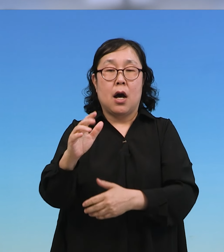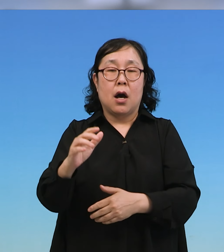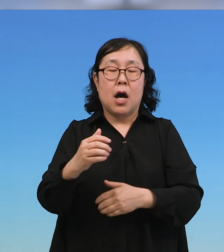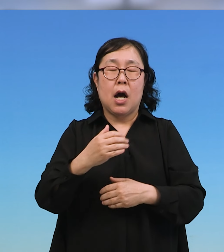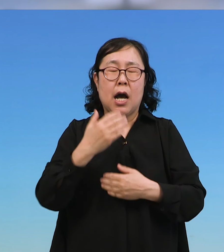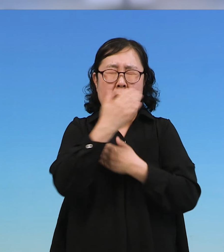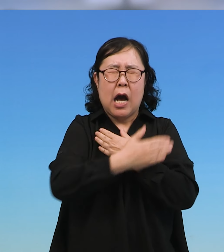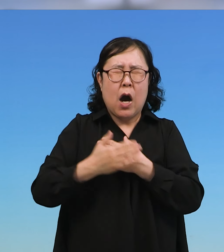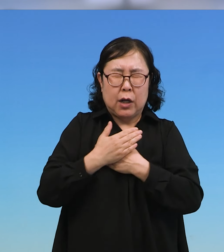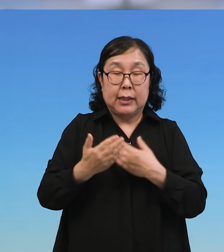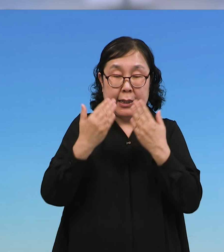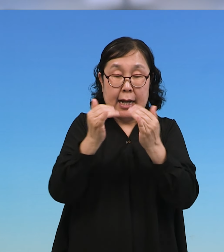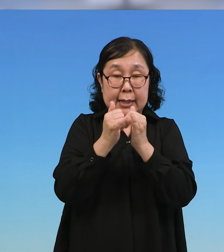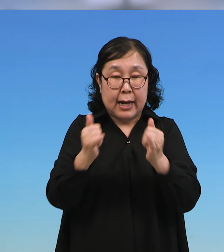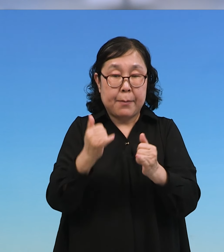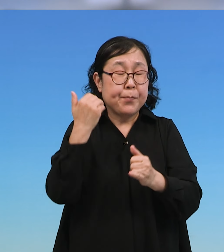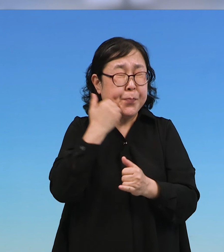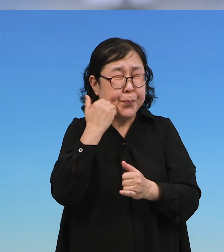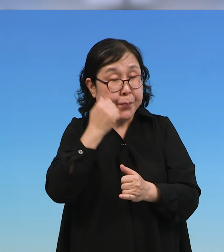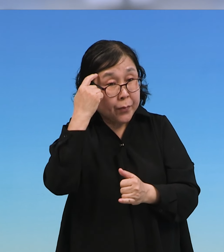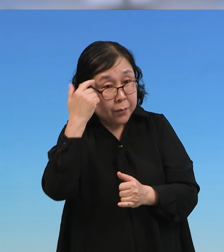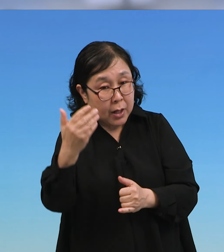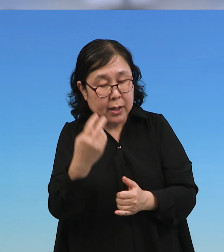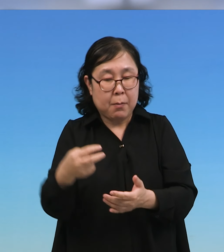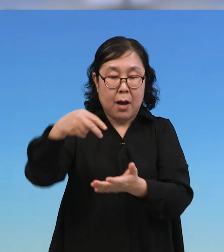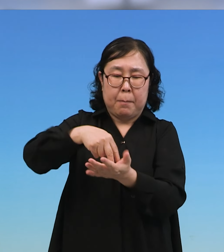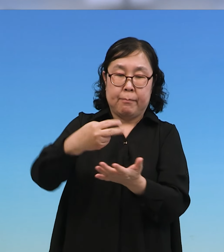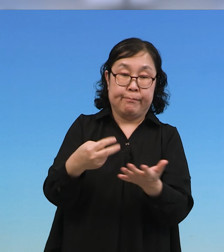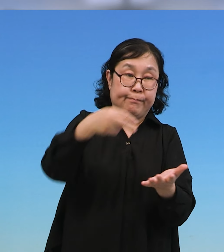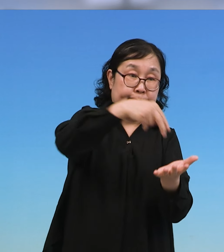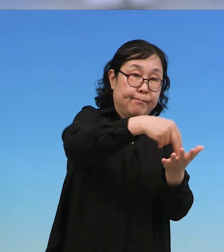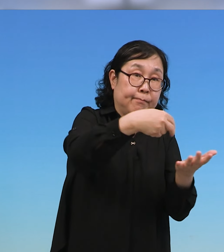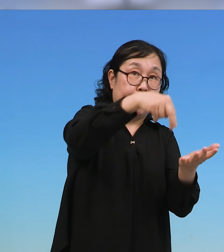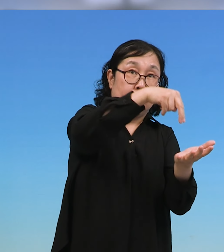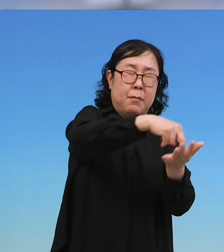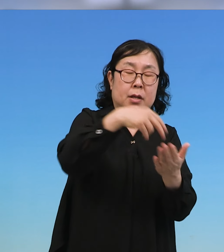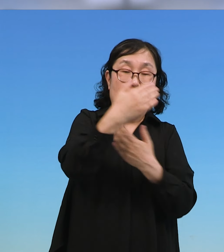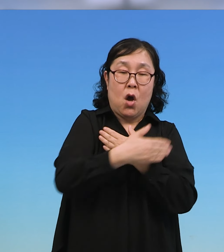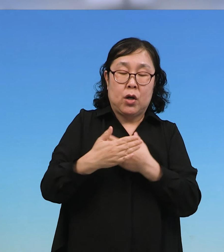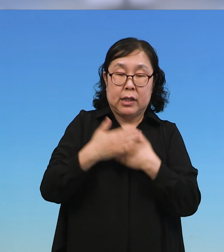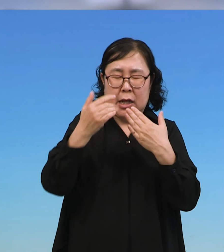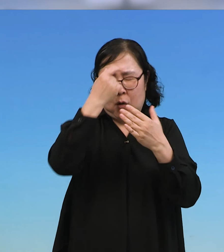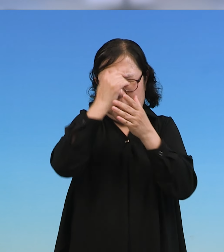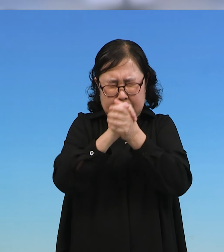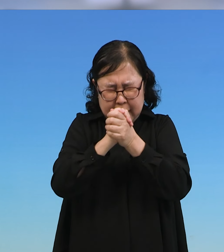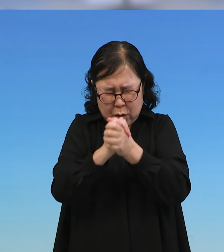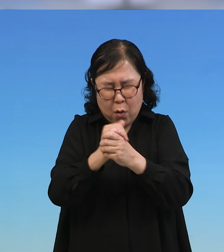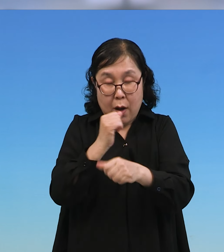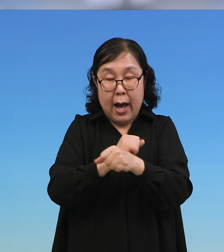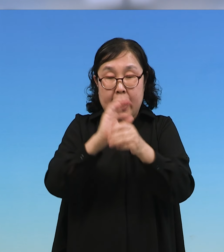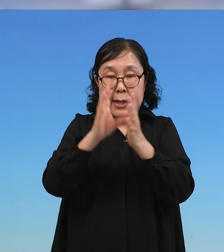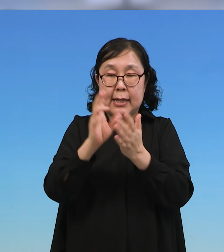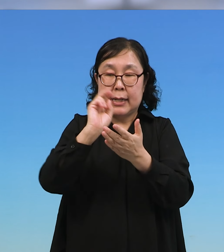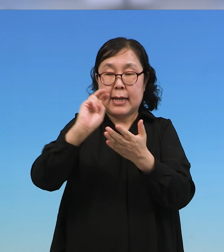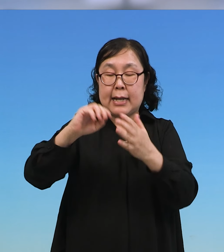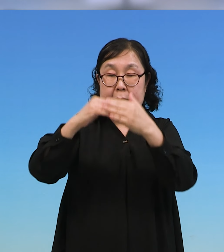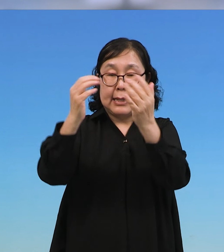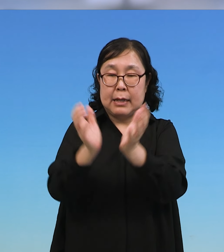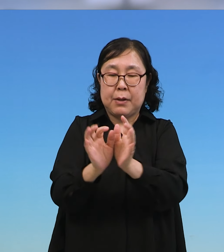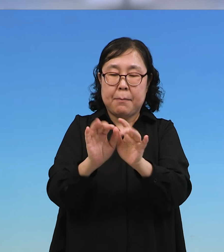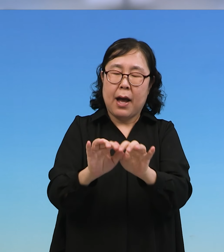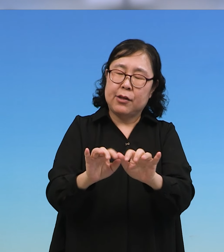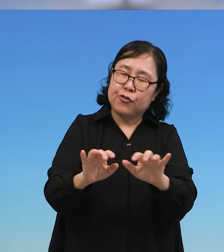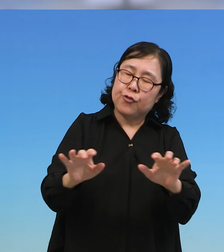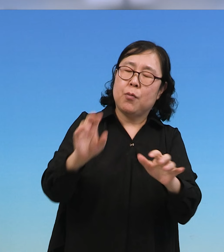그러면 일어나서 눈물을 흘리면서 콜링하고, 이제 그때 이제 찬양팀이 반주로 이제 그거를 또 분위기를 또 도와주고